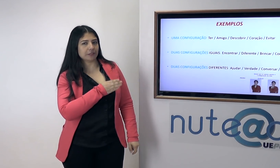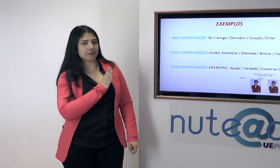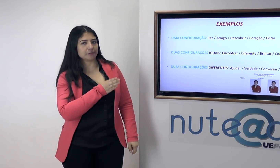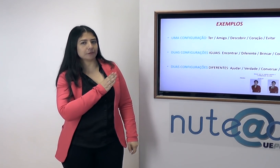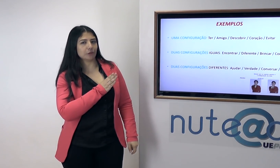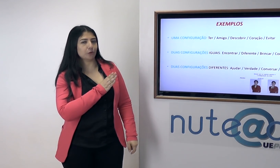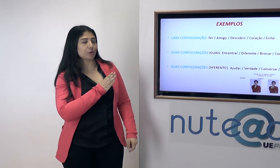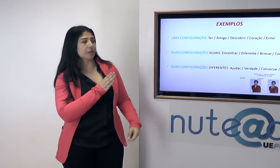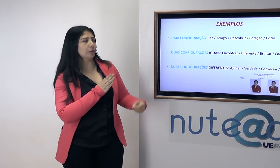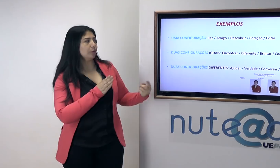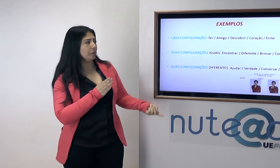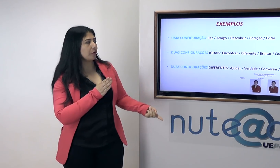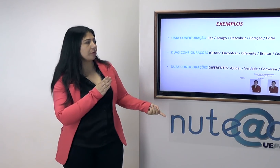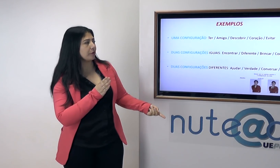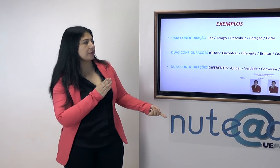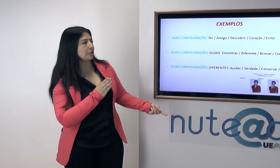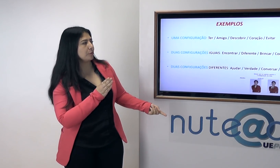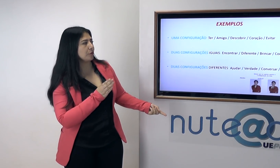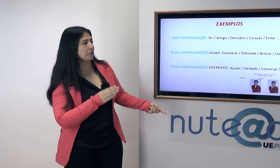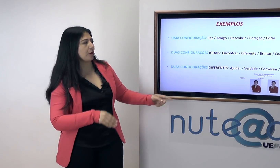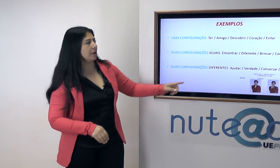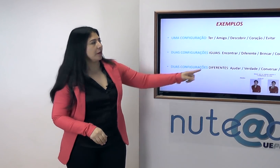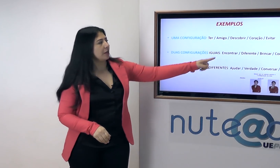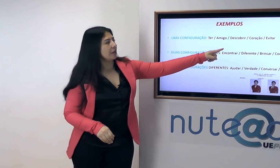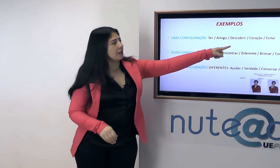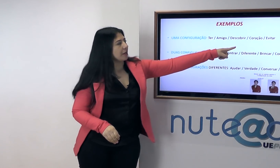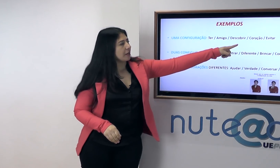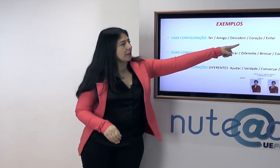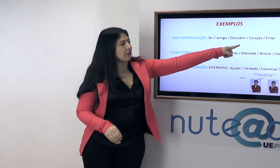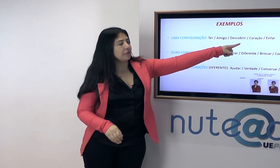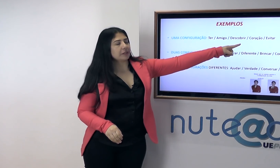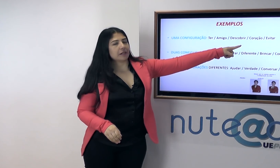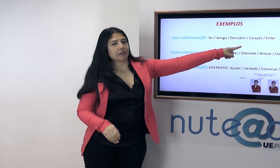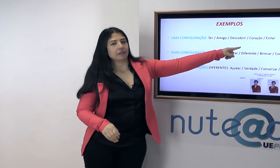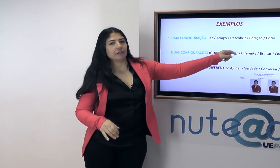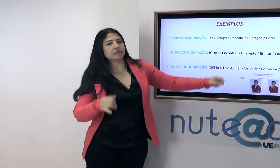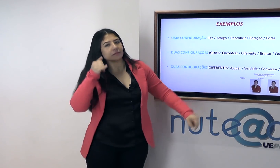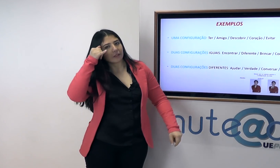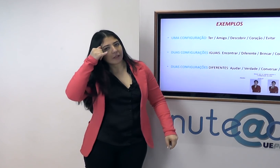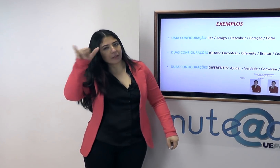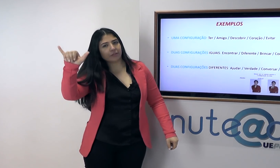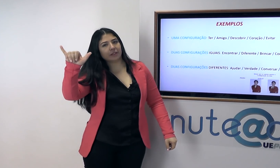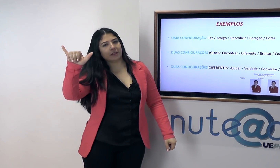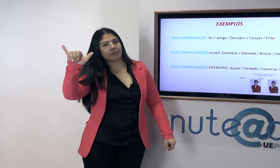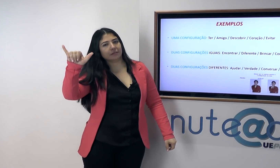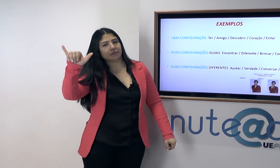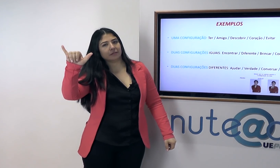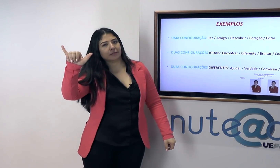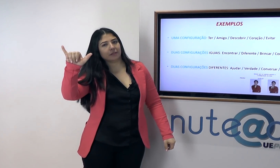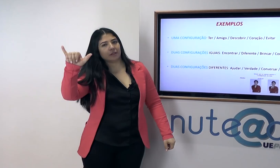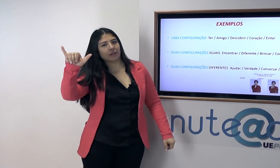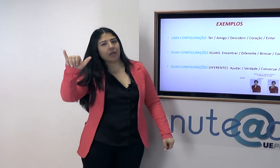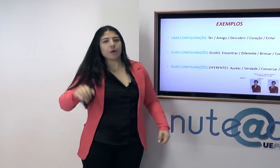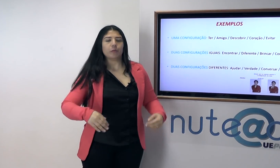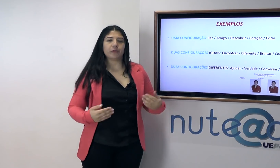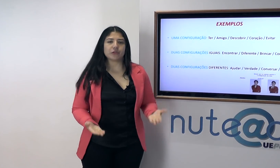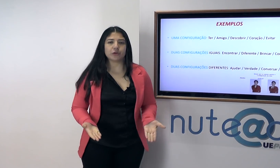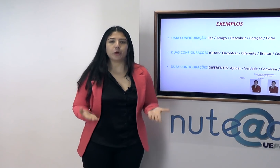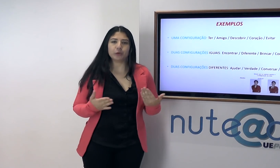Coração. Eu estou usando uma configuração de mão só. Evitar. Evitar. Professora, eu